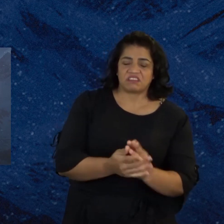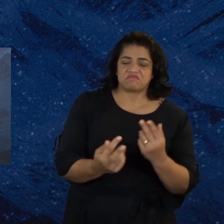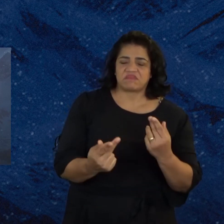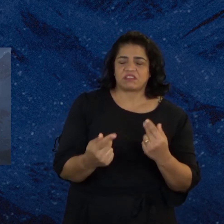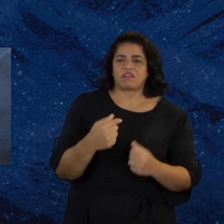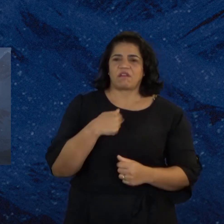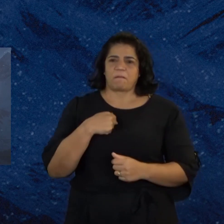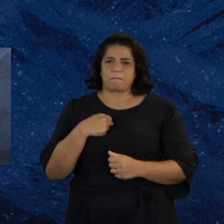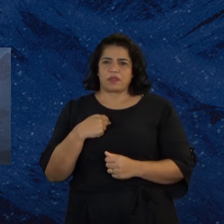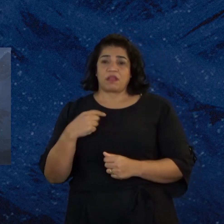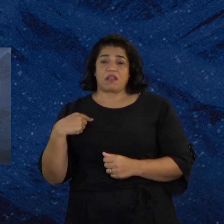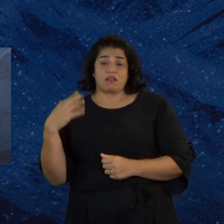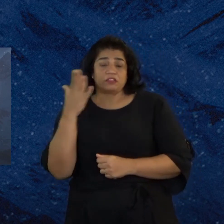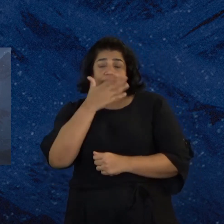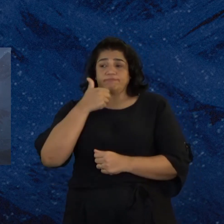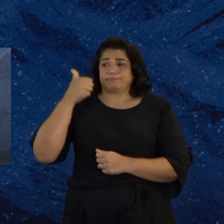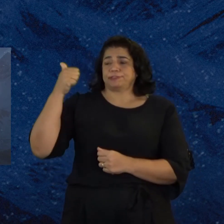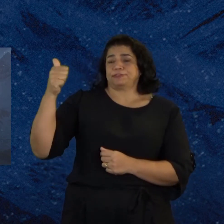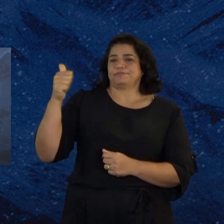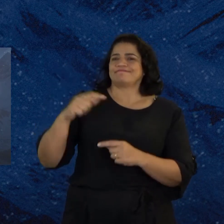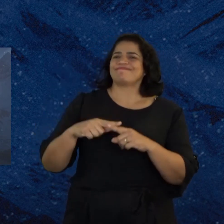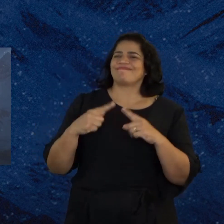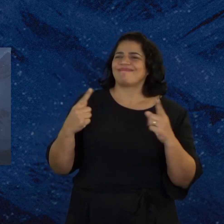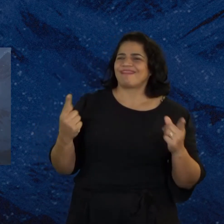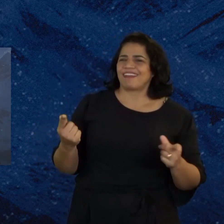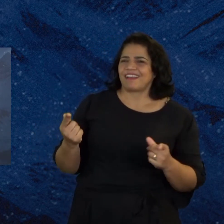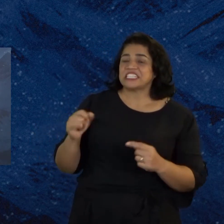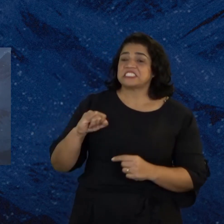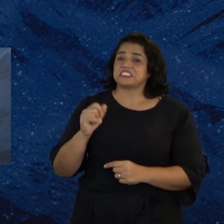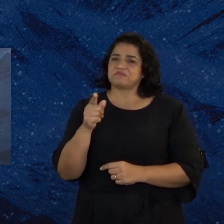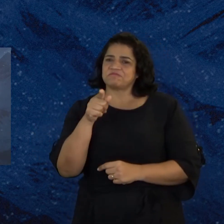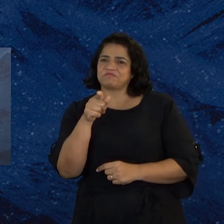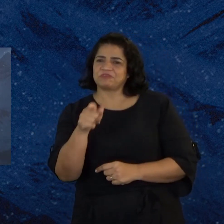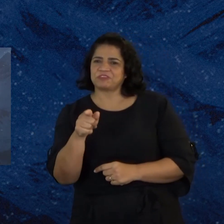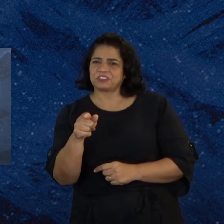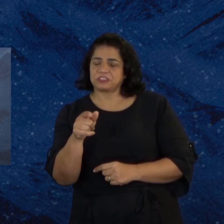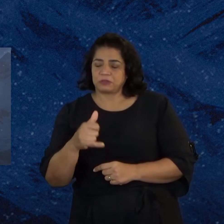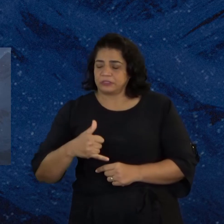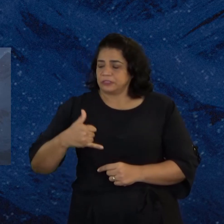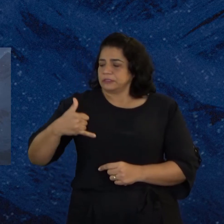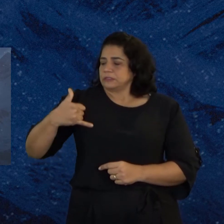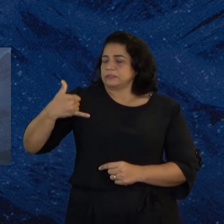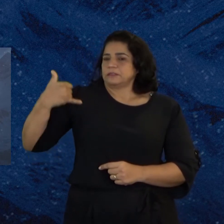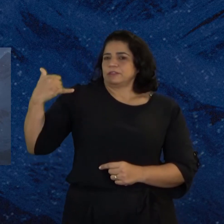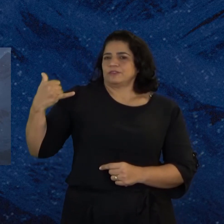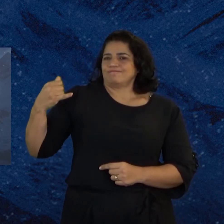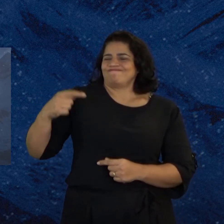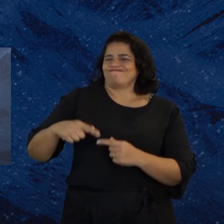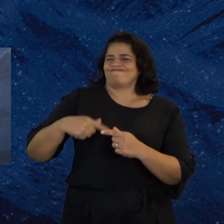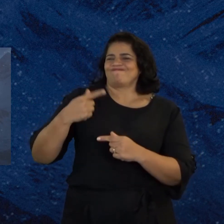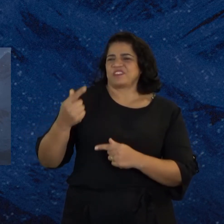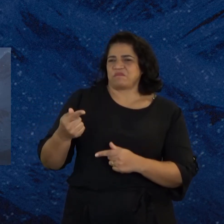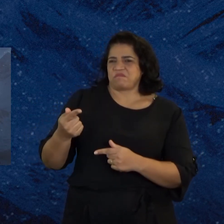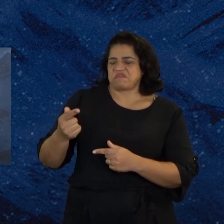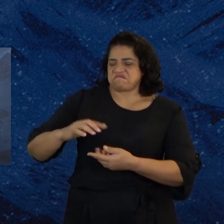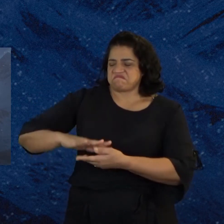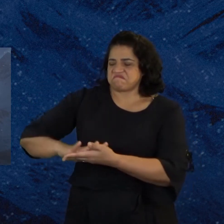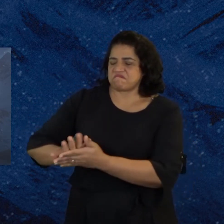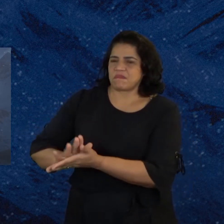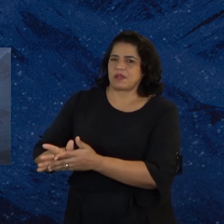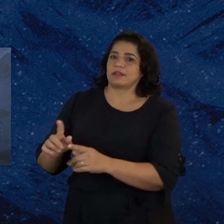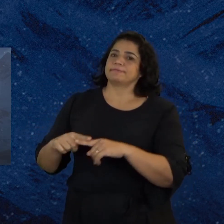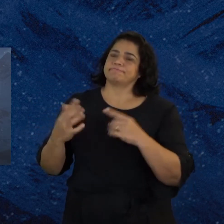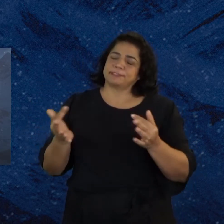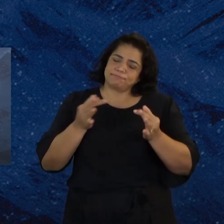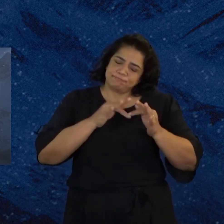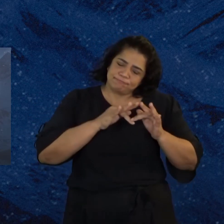Quem se exalta é humilhado, mas aquele que se humilha é exaltado. Por isso, jovem, quando Deus fala uma palavra